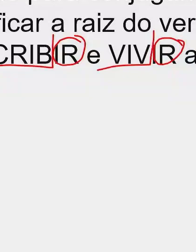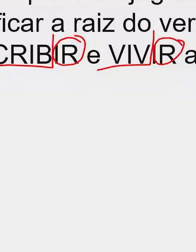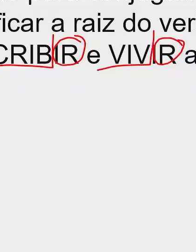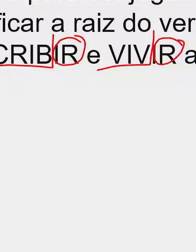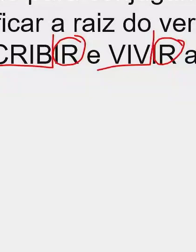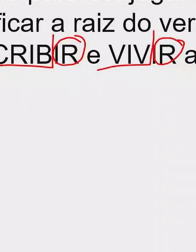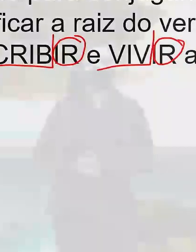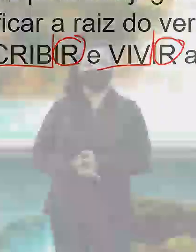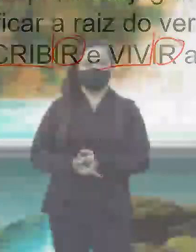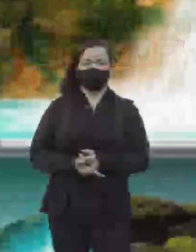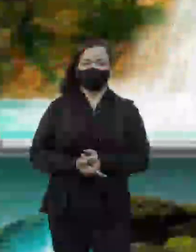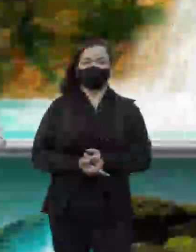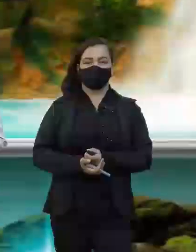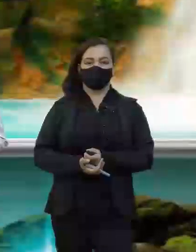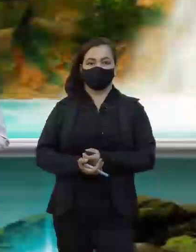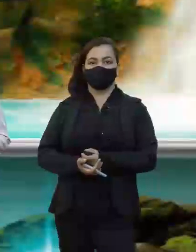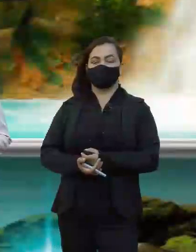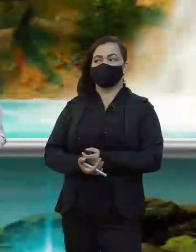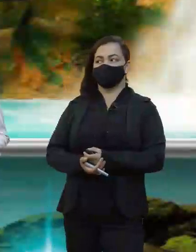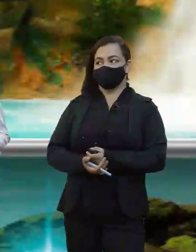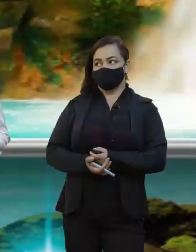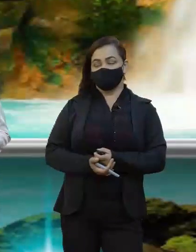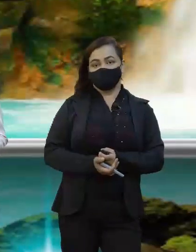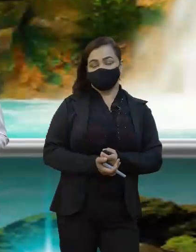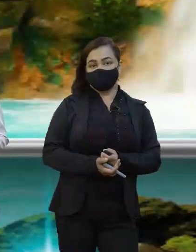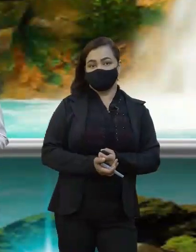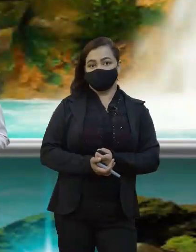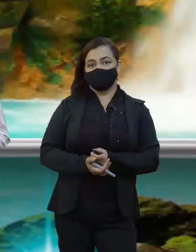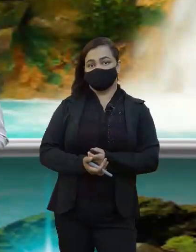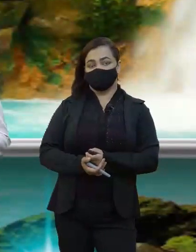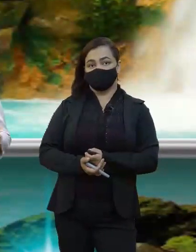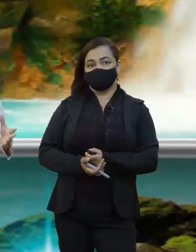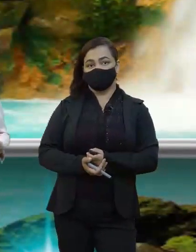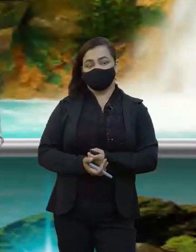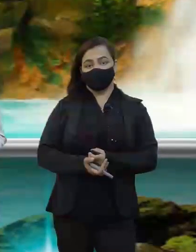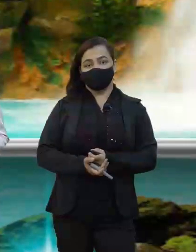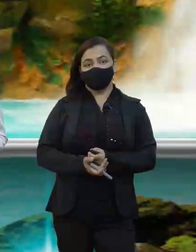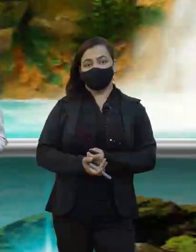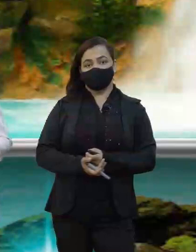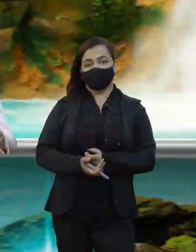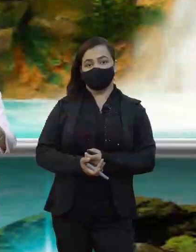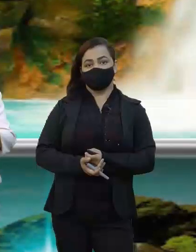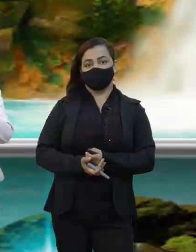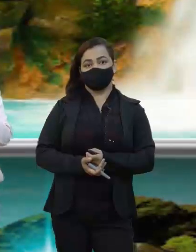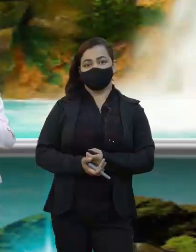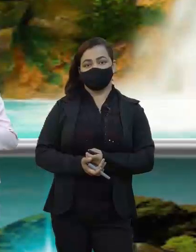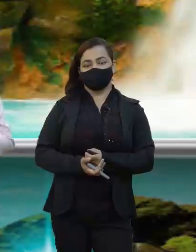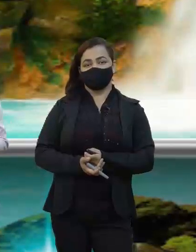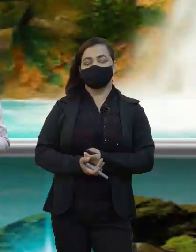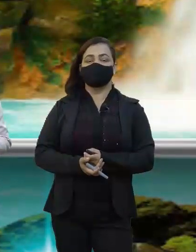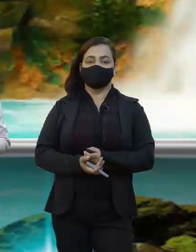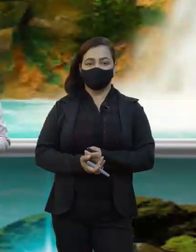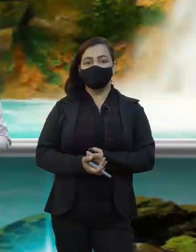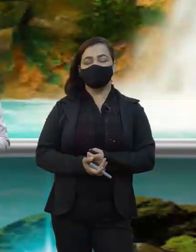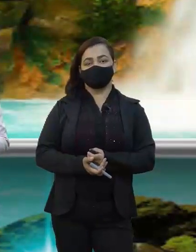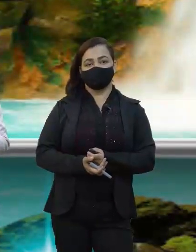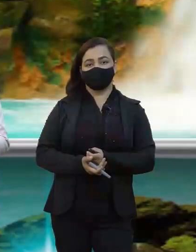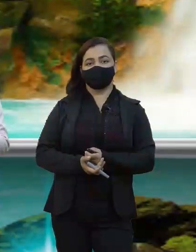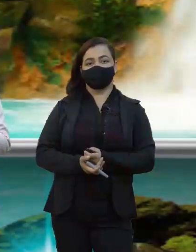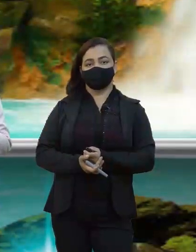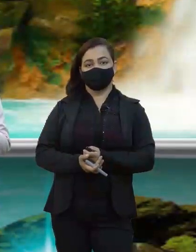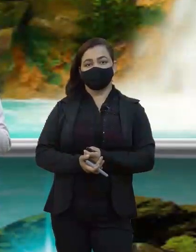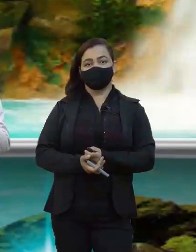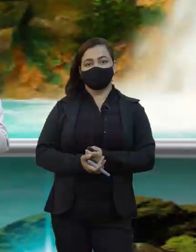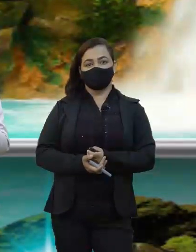quando você vai fazer a análise do verbo, a gente fica ali naquela questão. Ah, mas para que serve a raiz? Para dar significado. É ele